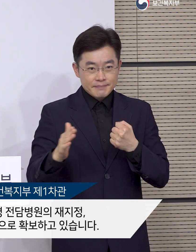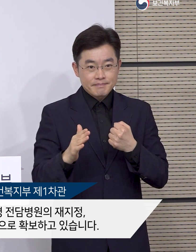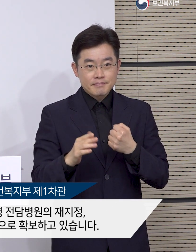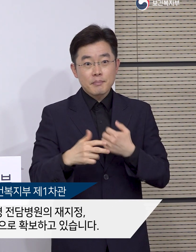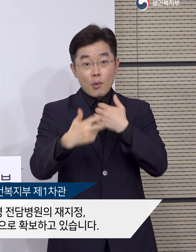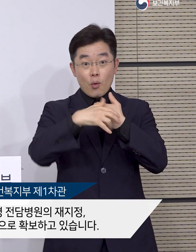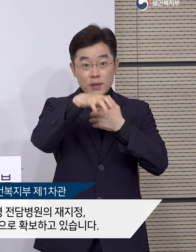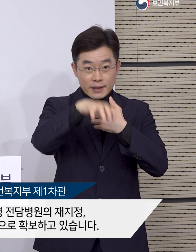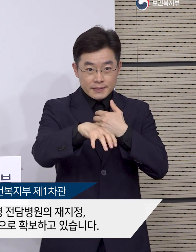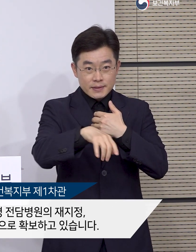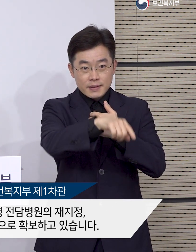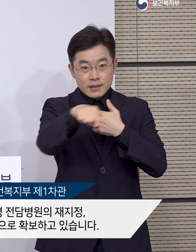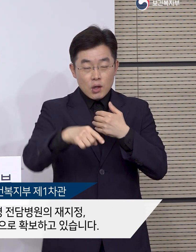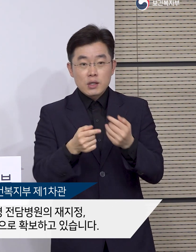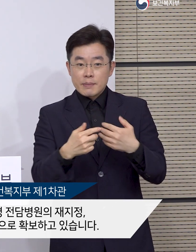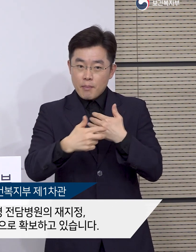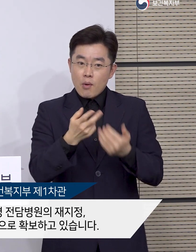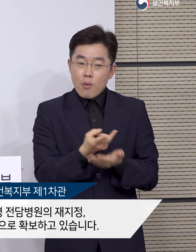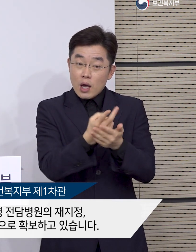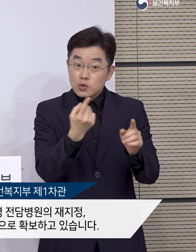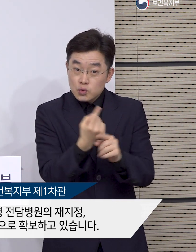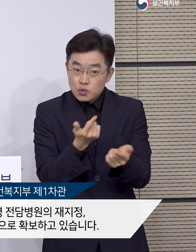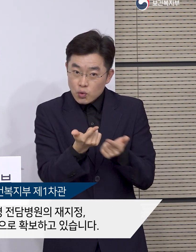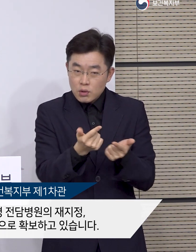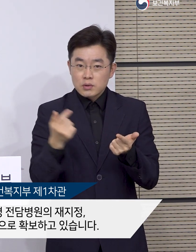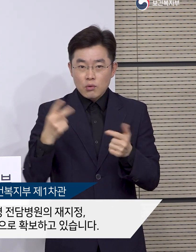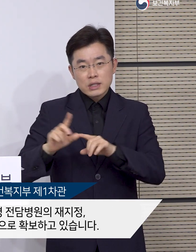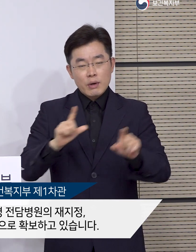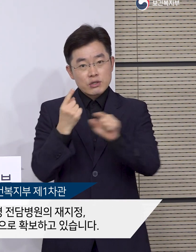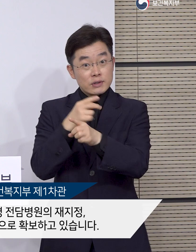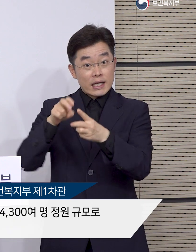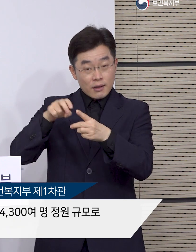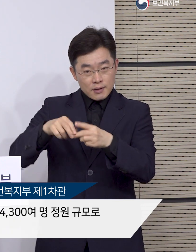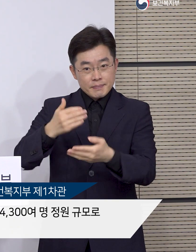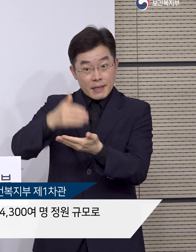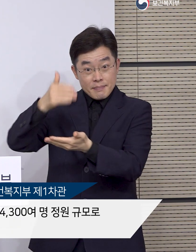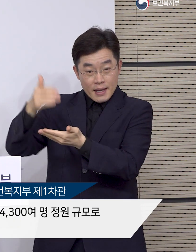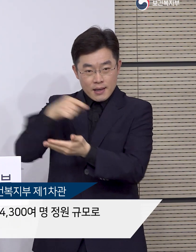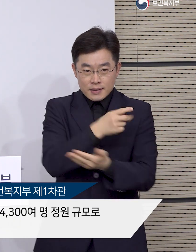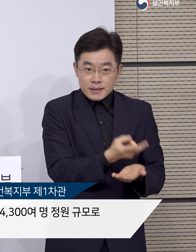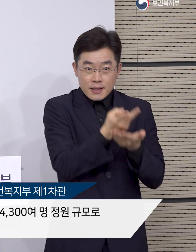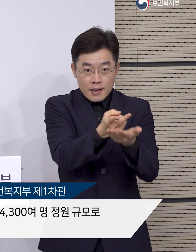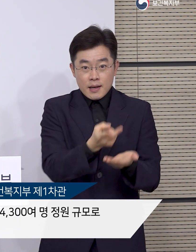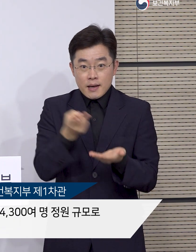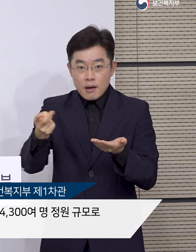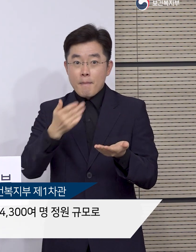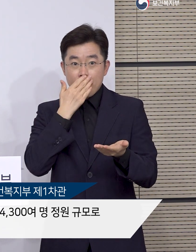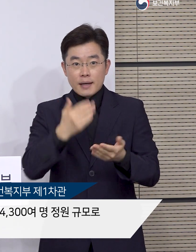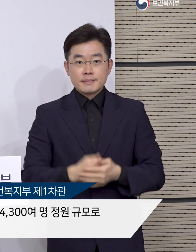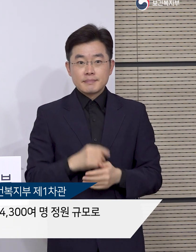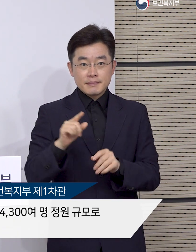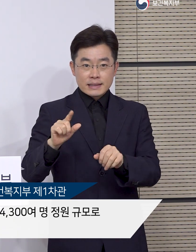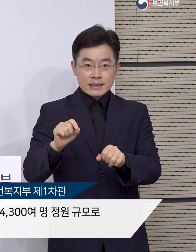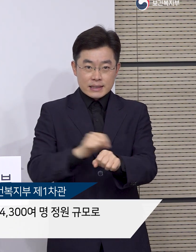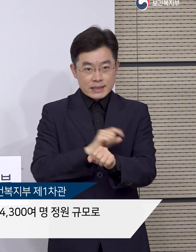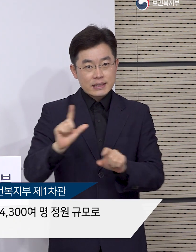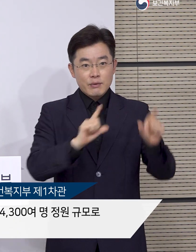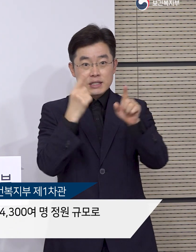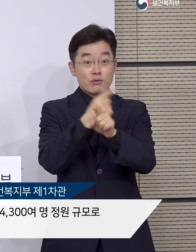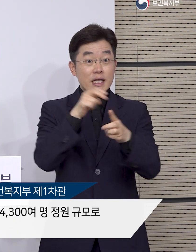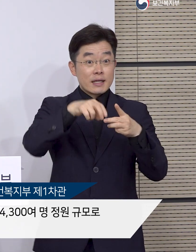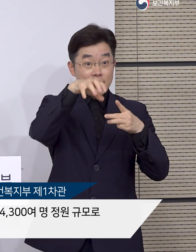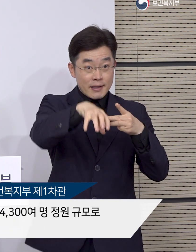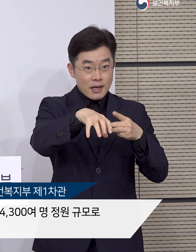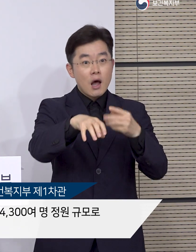추가 확보 등을 통해서 안정적으로 확보하고 있습니다. 특히 생활치료센터의 경우에는